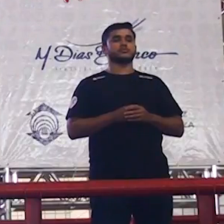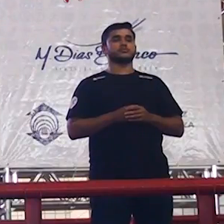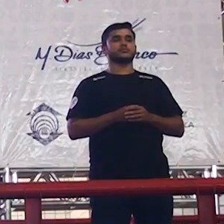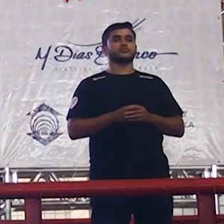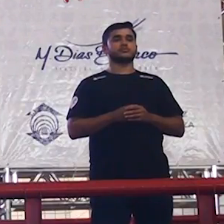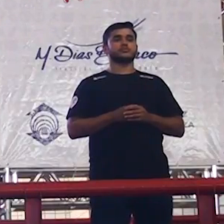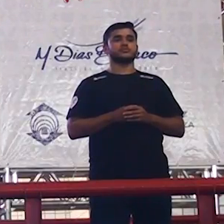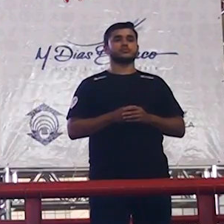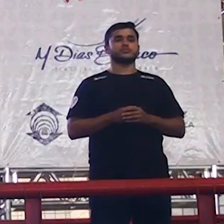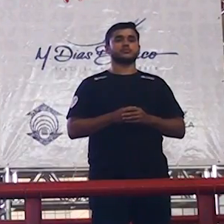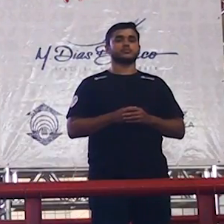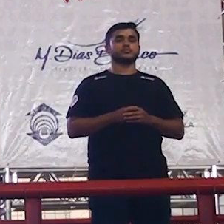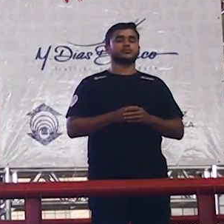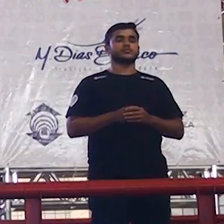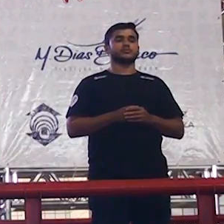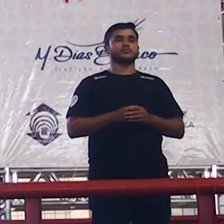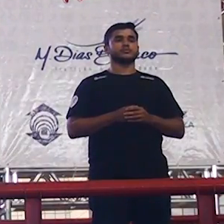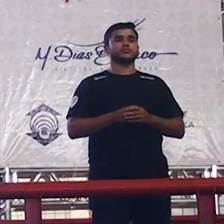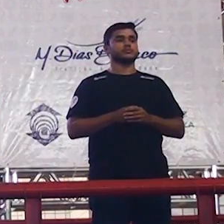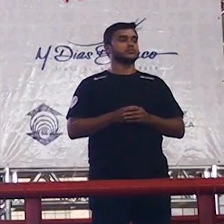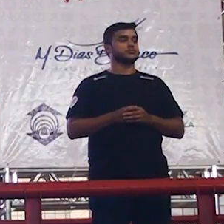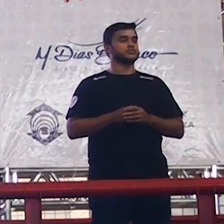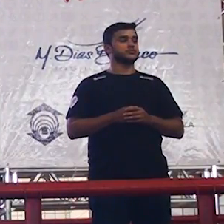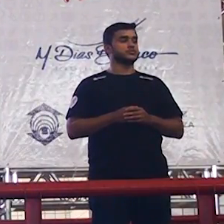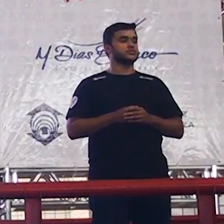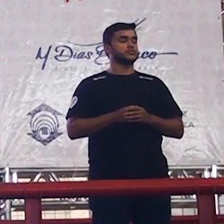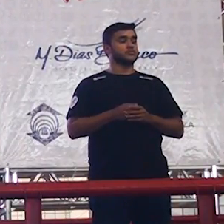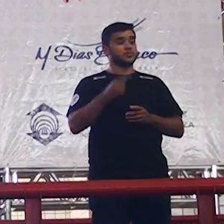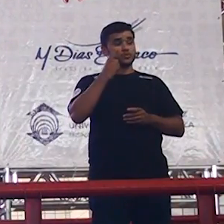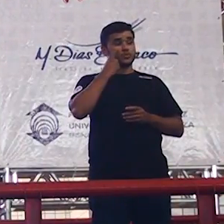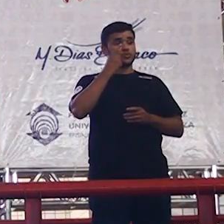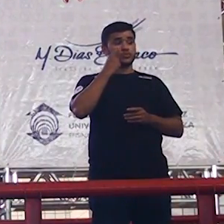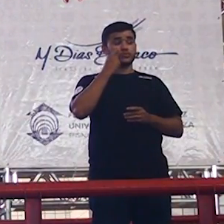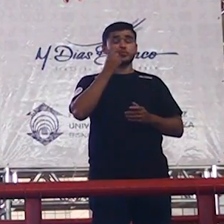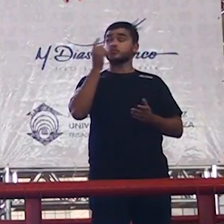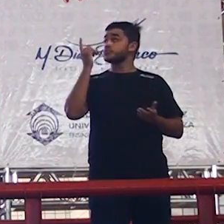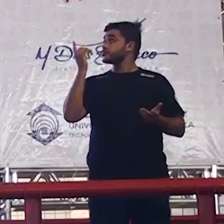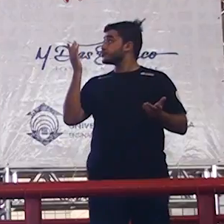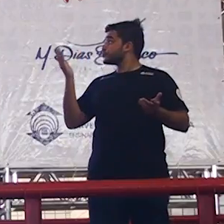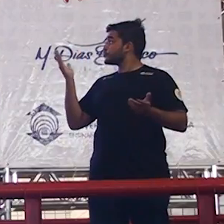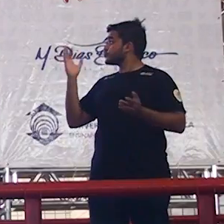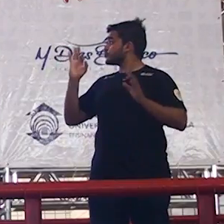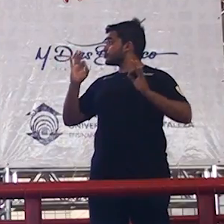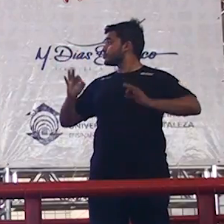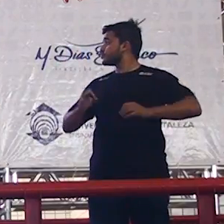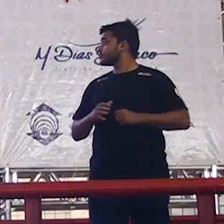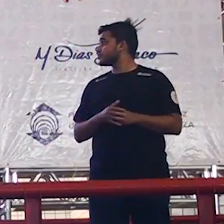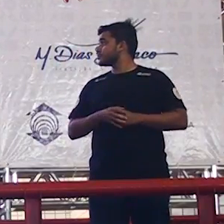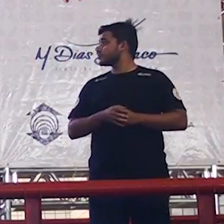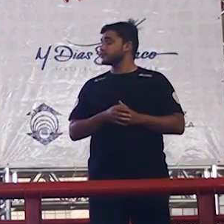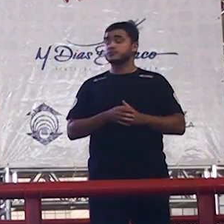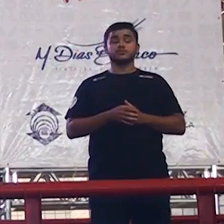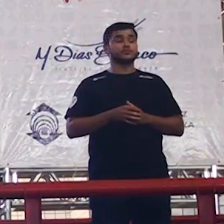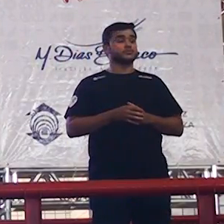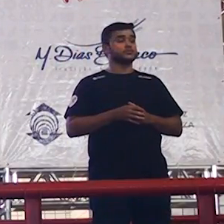em geometria nós não trabalhamos com distâncias negativas, apenas positivas.